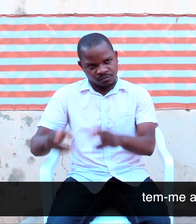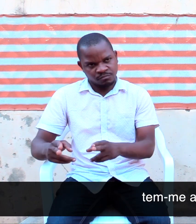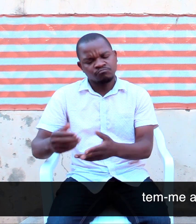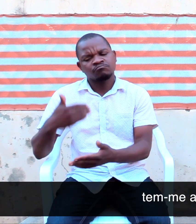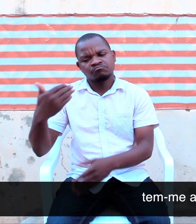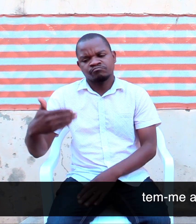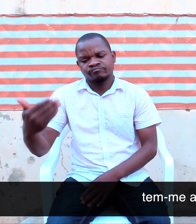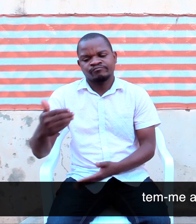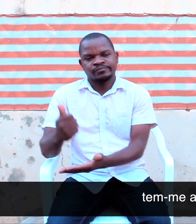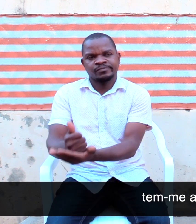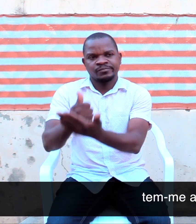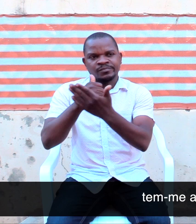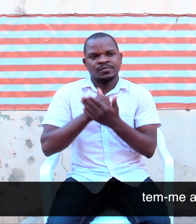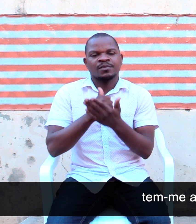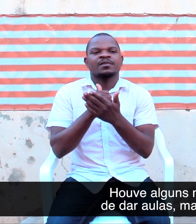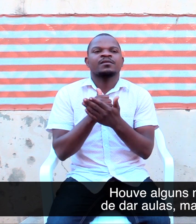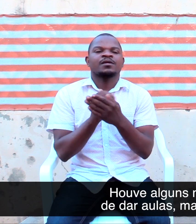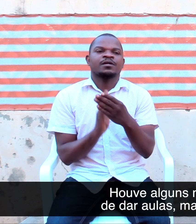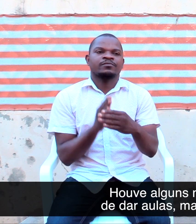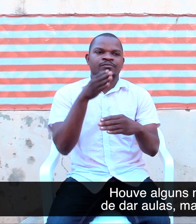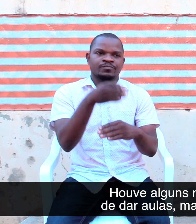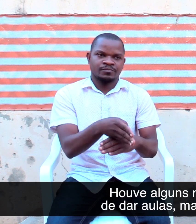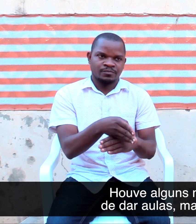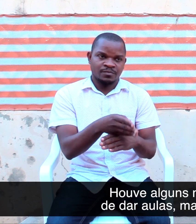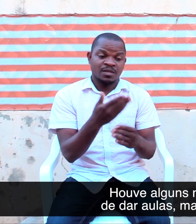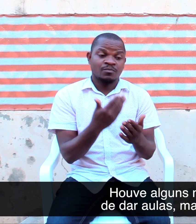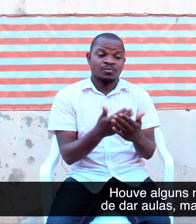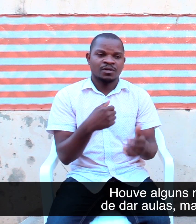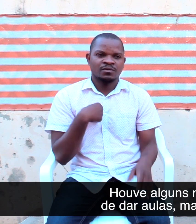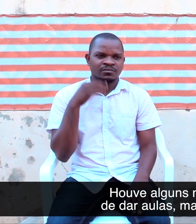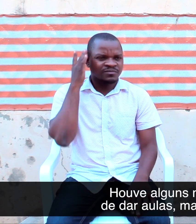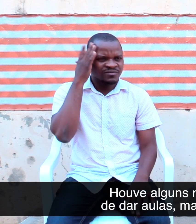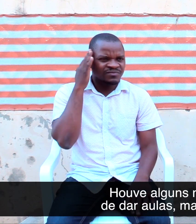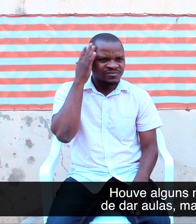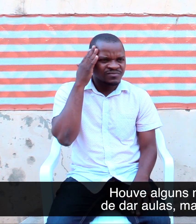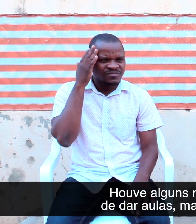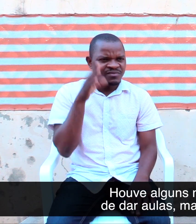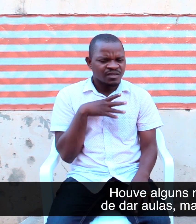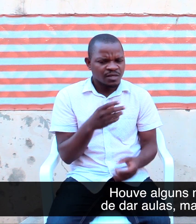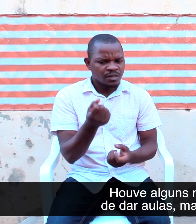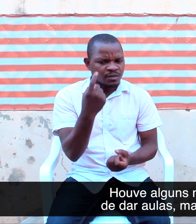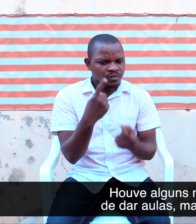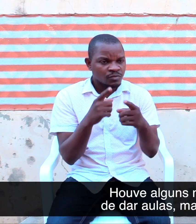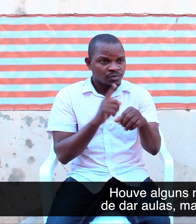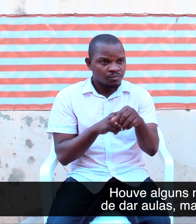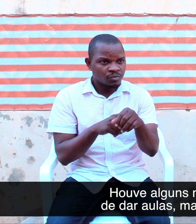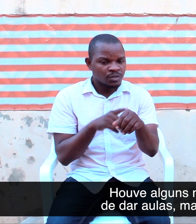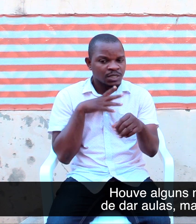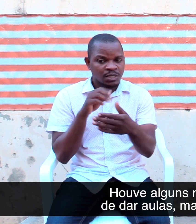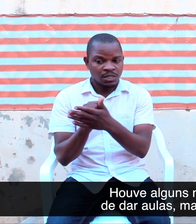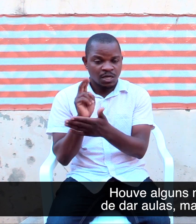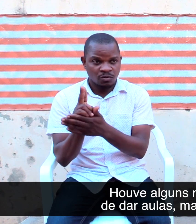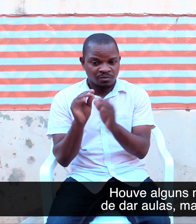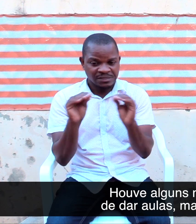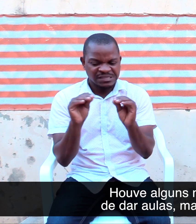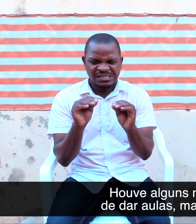me ajudado a superar. Eu acredito que teve alguns momentos em que eu tinha aulas